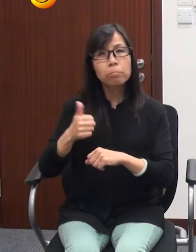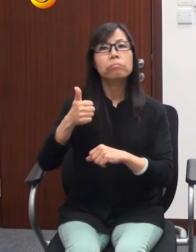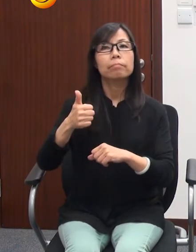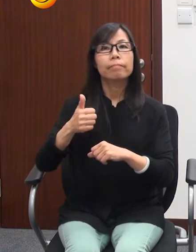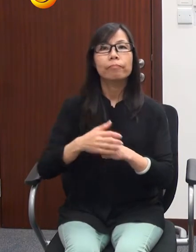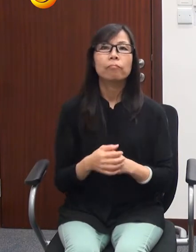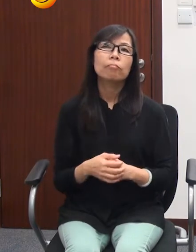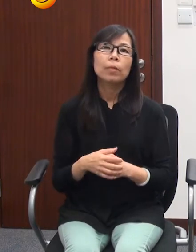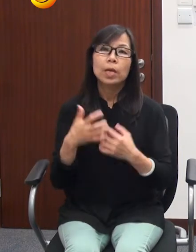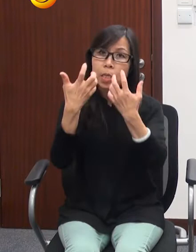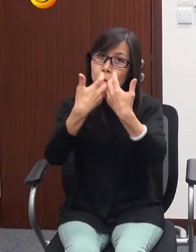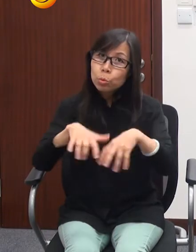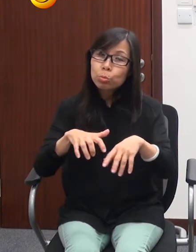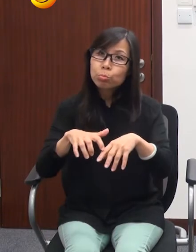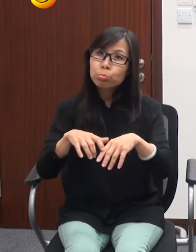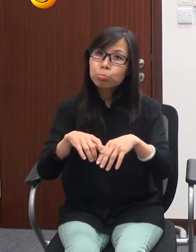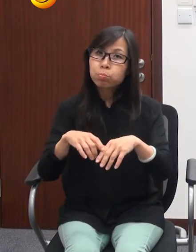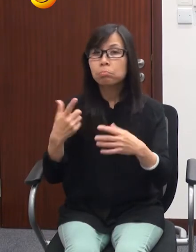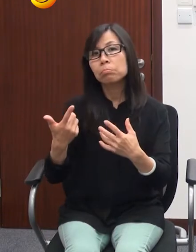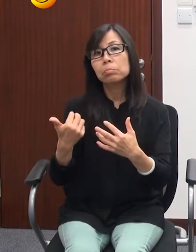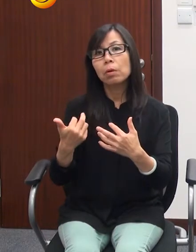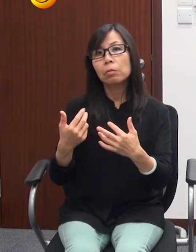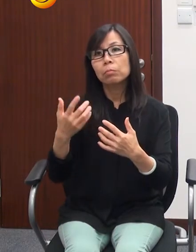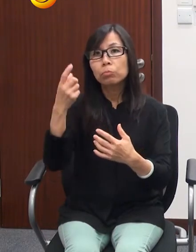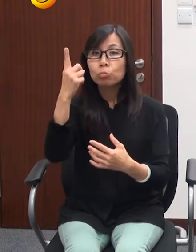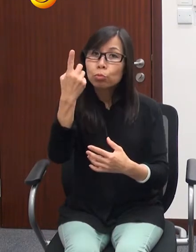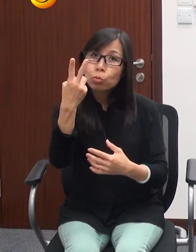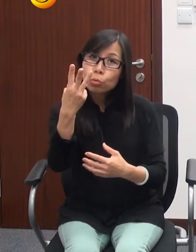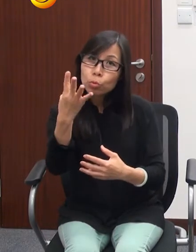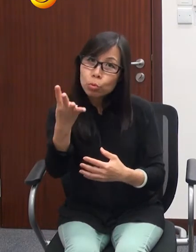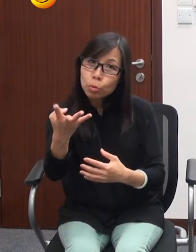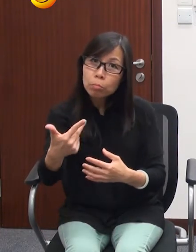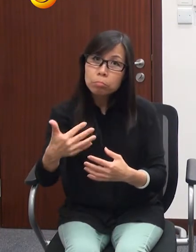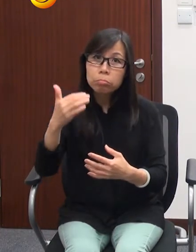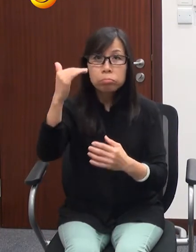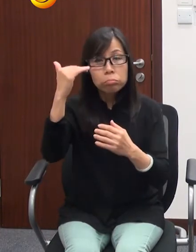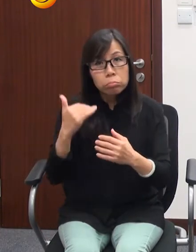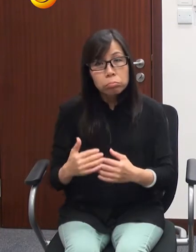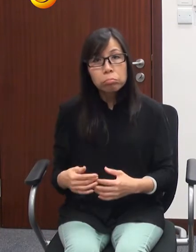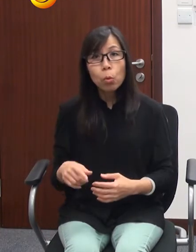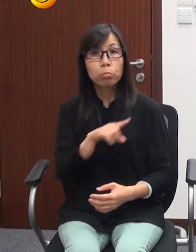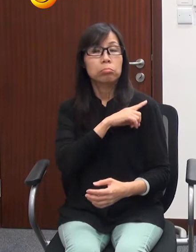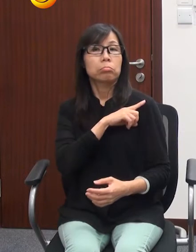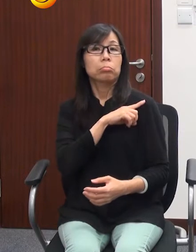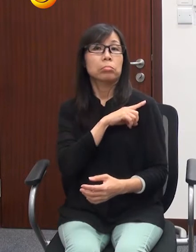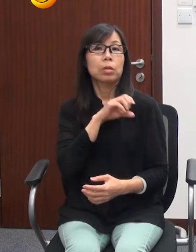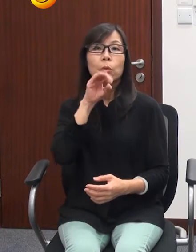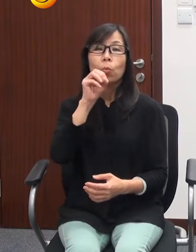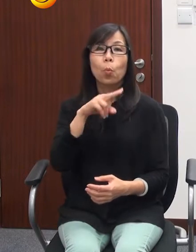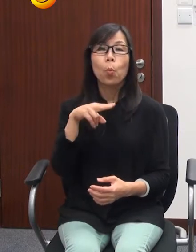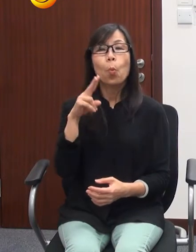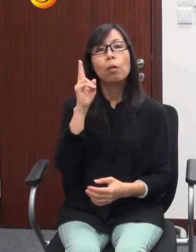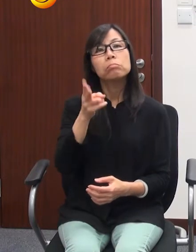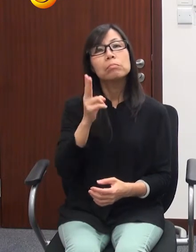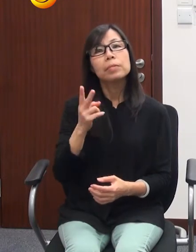字即係次數啫嘛。咁但係老實講嗰啲次數，你可以自己引自己二百次都得㗎，冇人知㗎。但